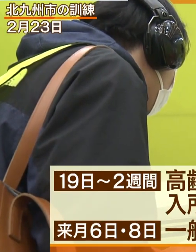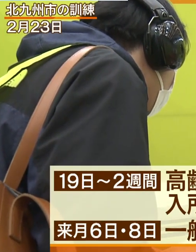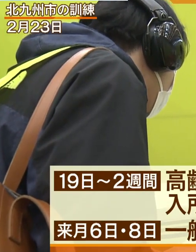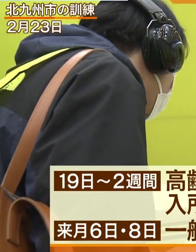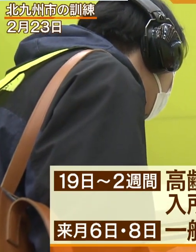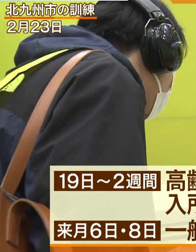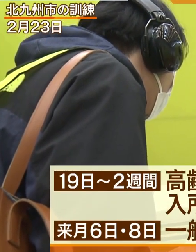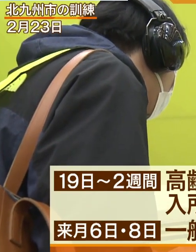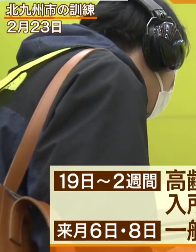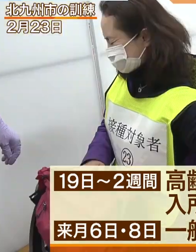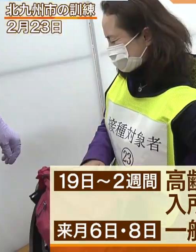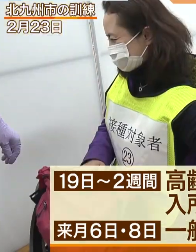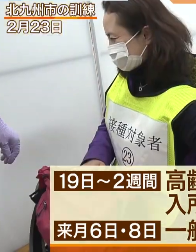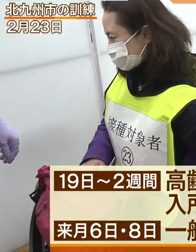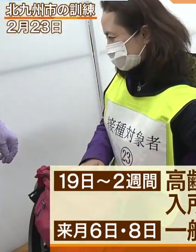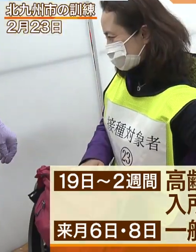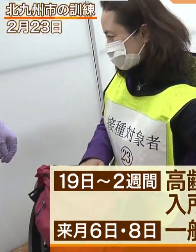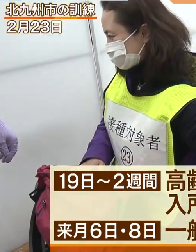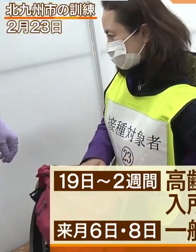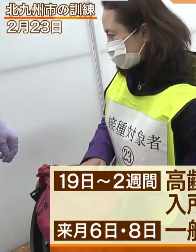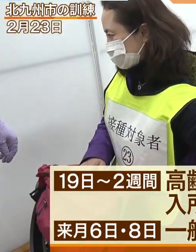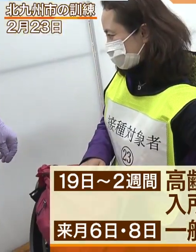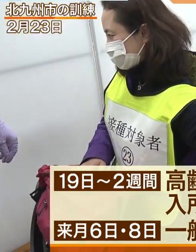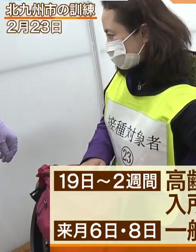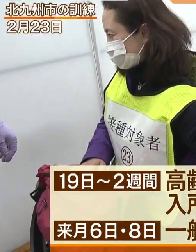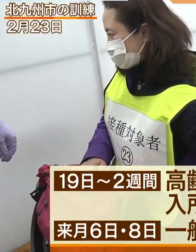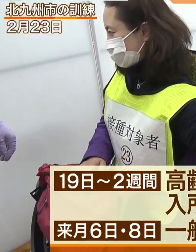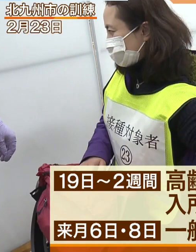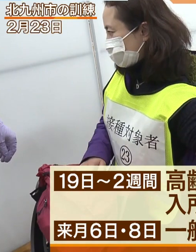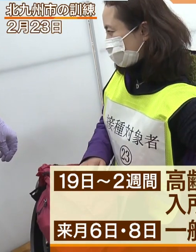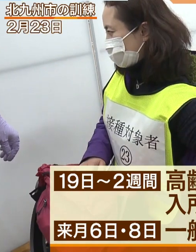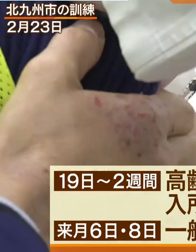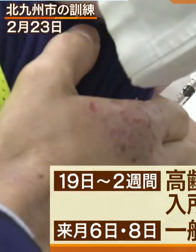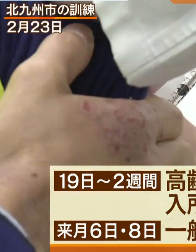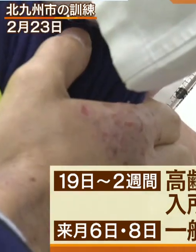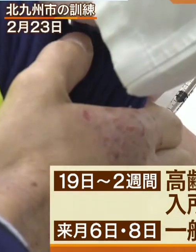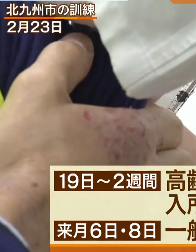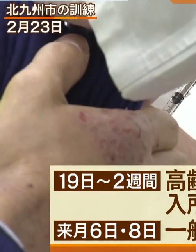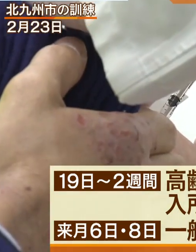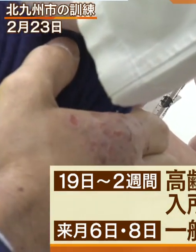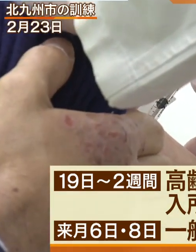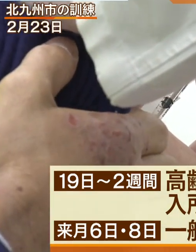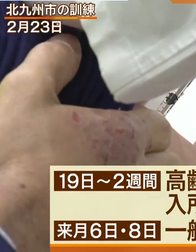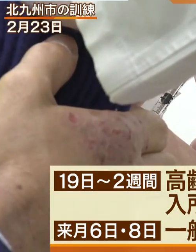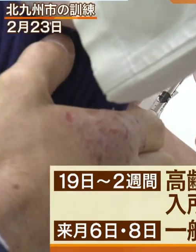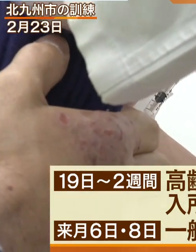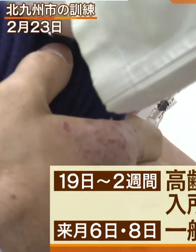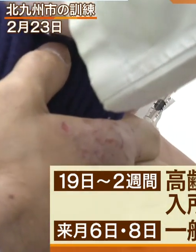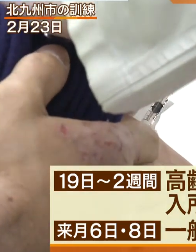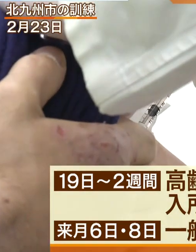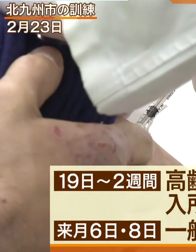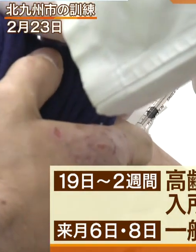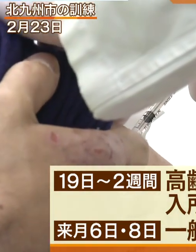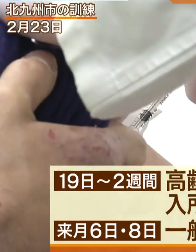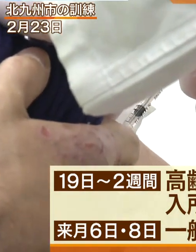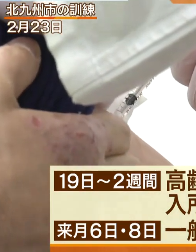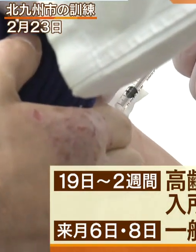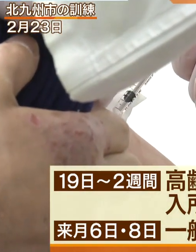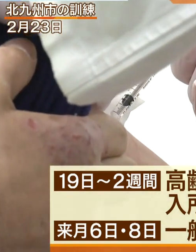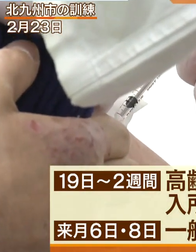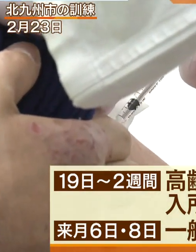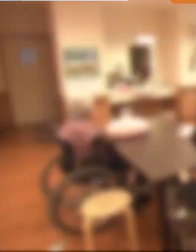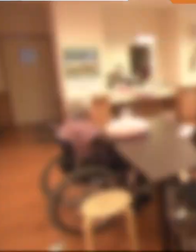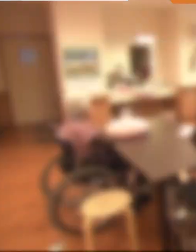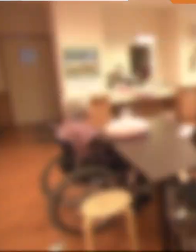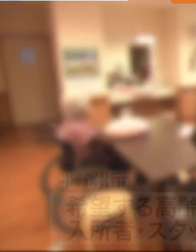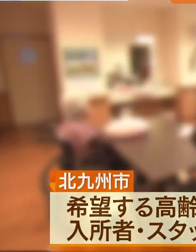市ではこのほか19日から高齢者施設で、来月6日と8日には一般の高齢者に対し